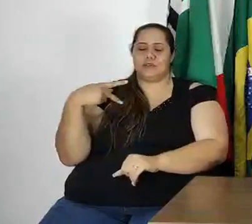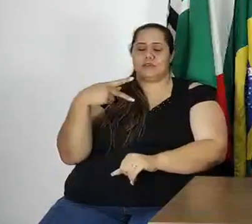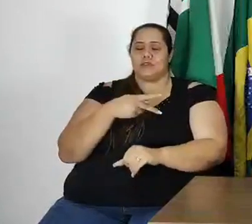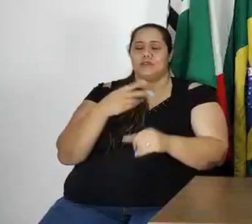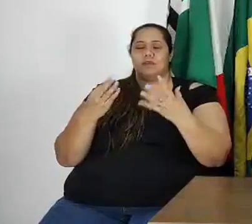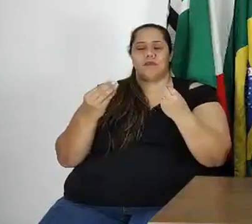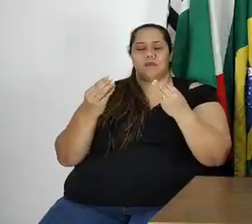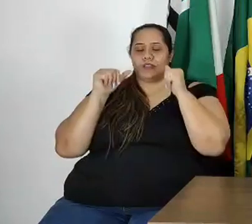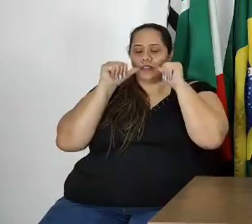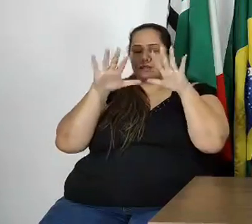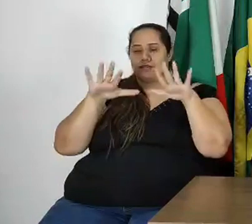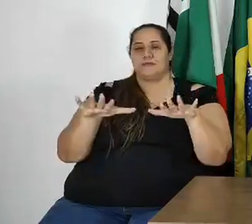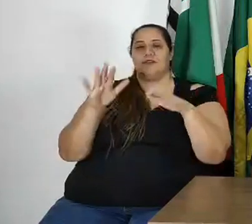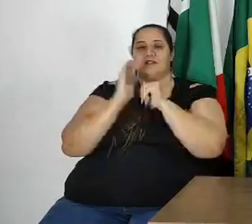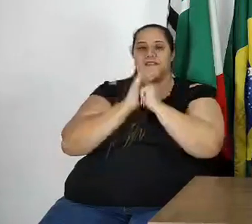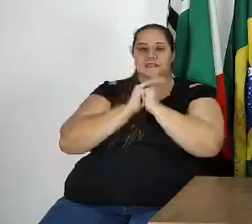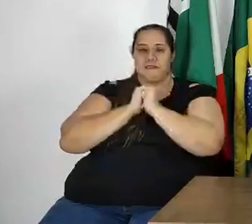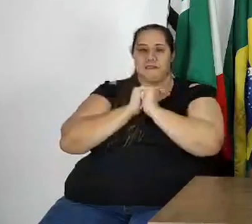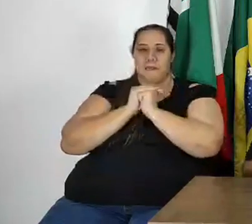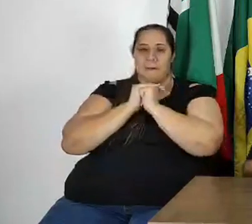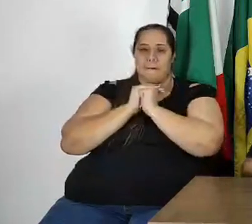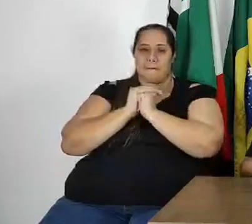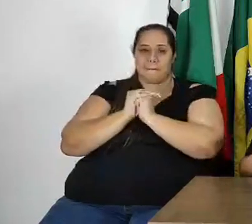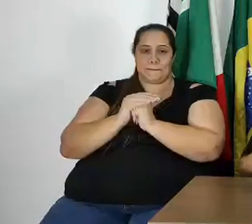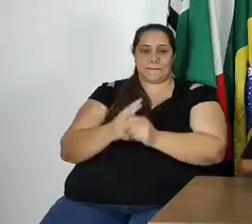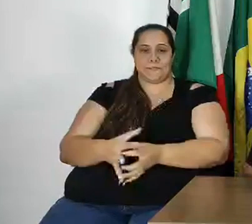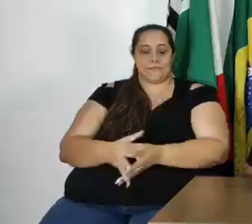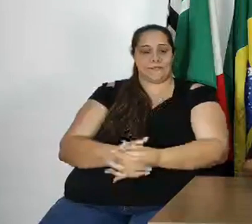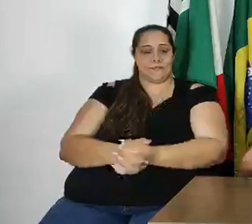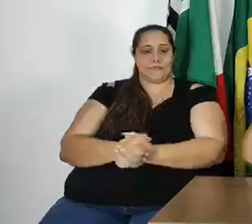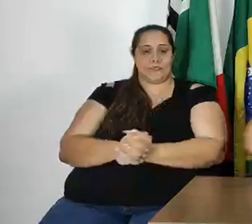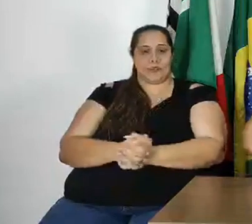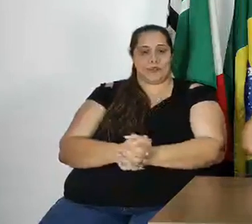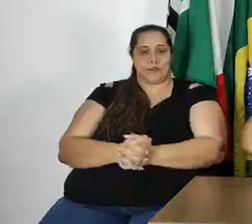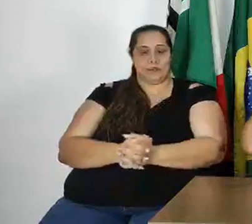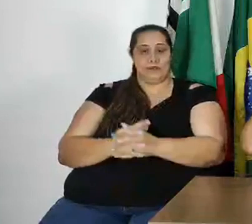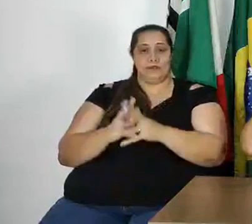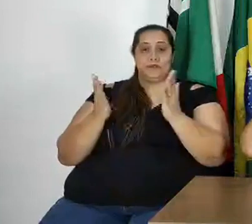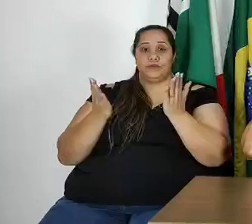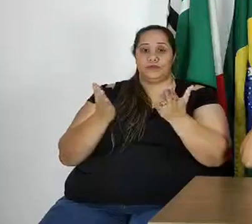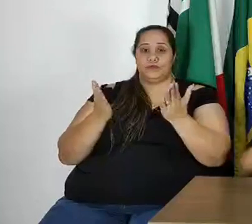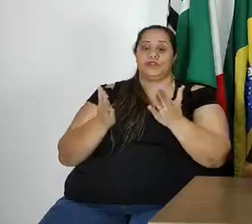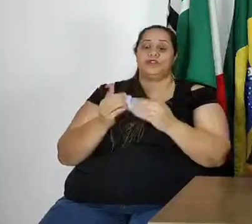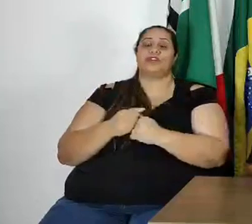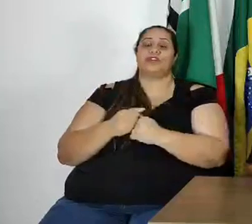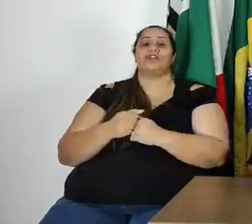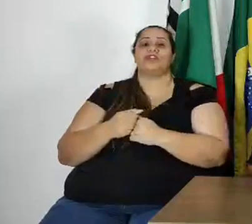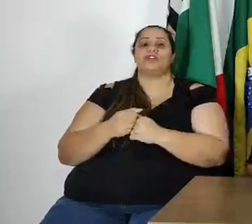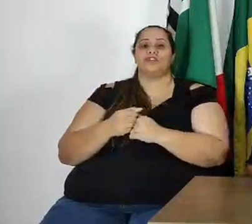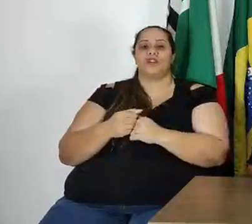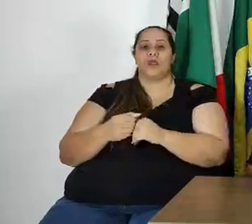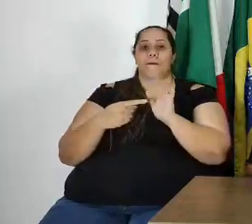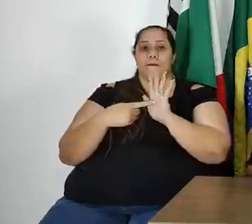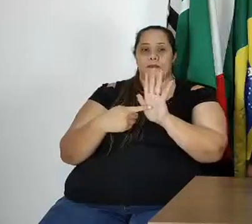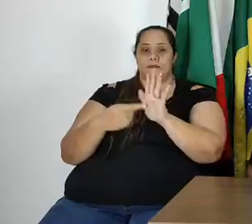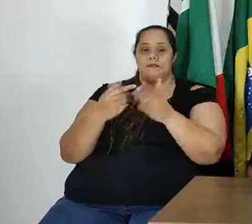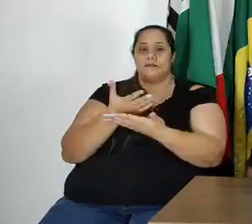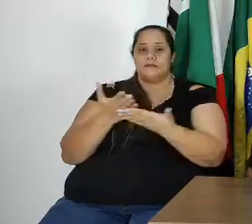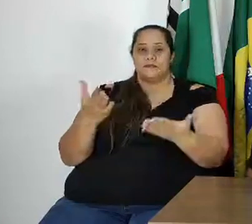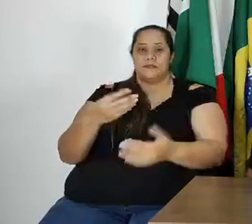bênçãos. Amém. Amém. Irmãos, hoje eu quero falar um pouquinho sobre a vida espiritual